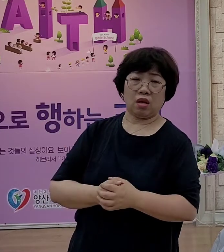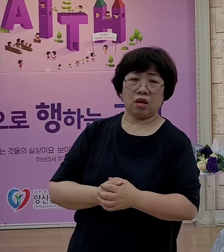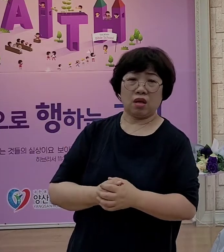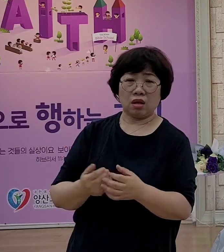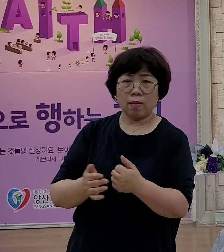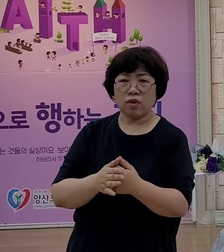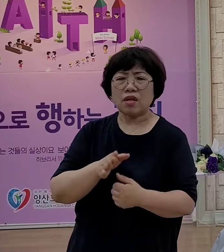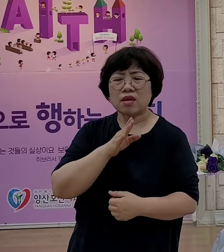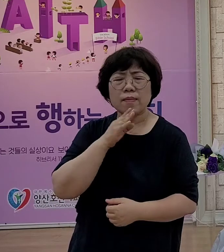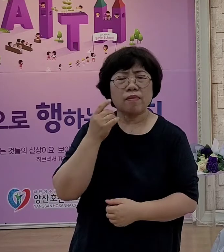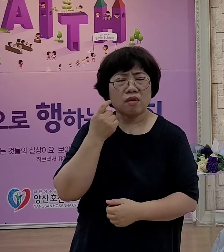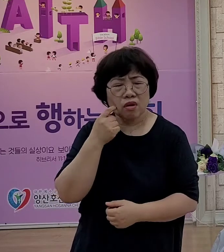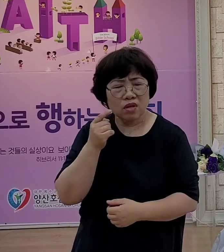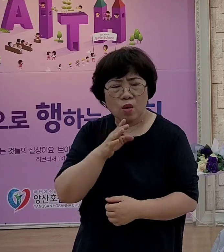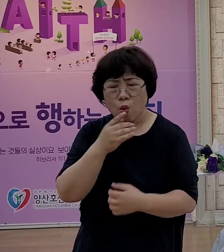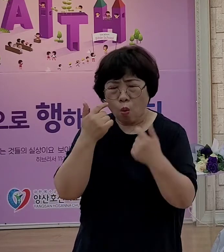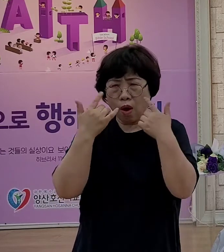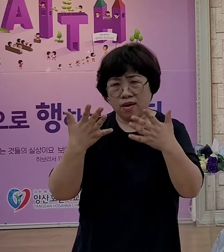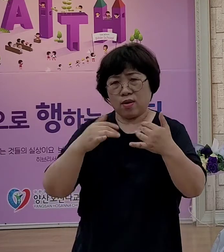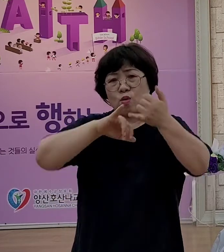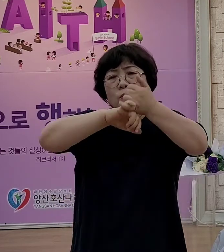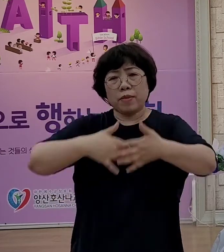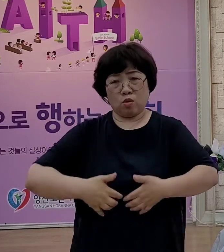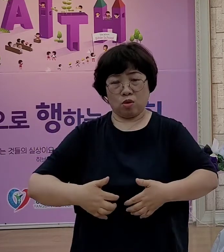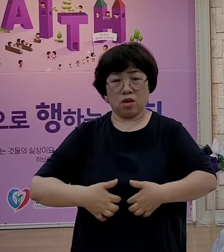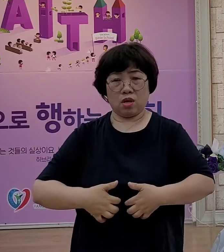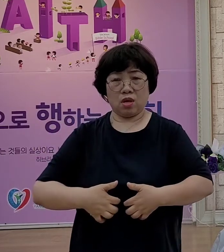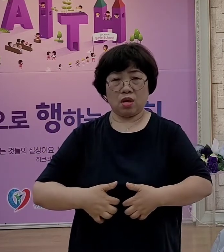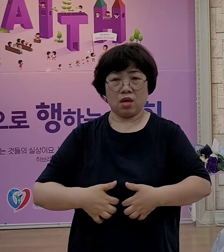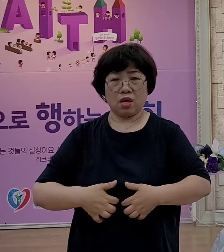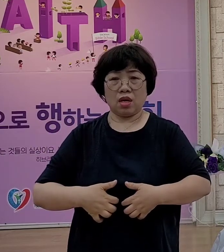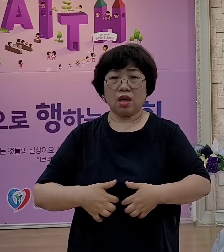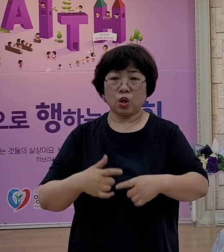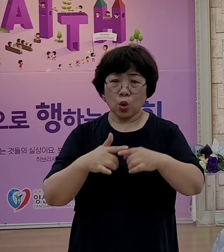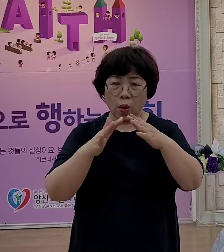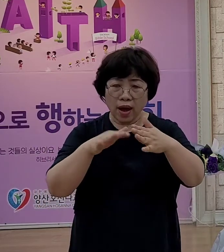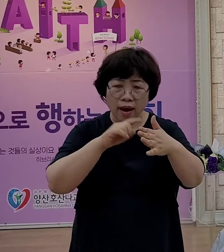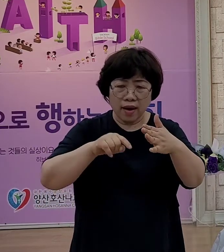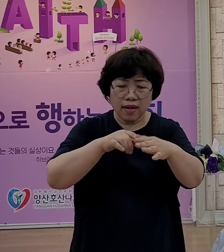이게 사탄이 이 교회 안에 만들고 있는 역사라는 거예요.